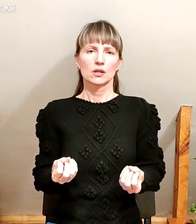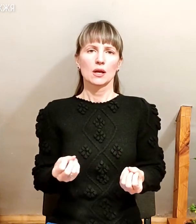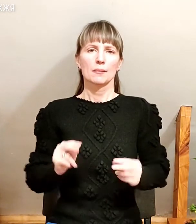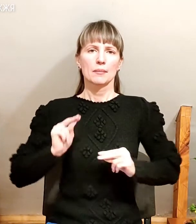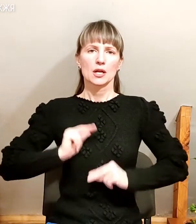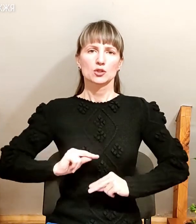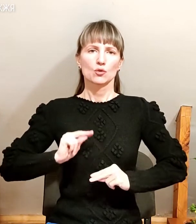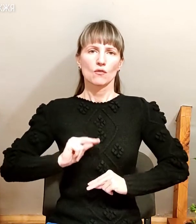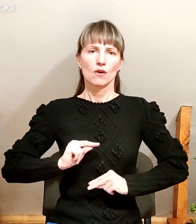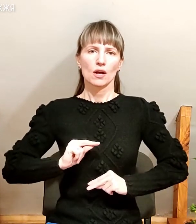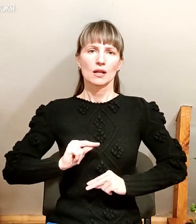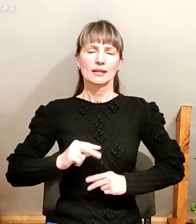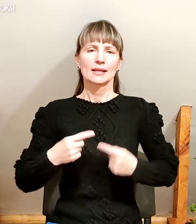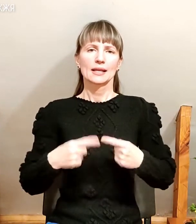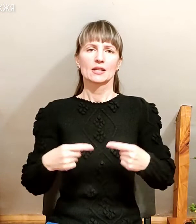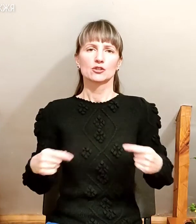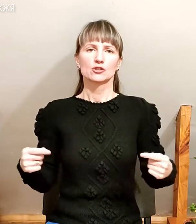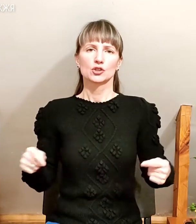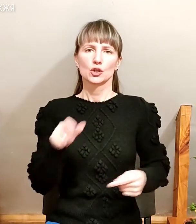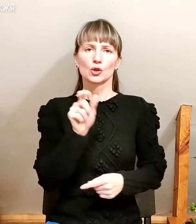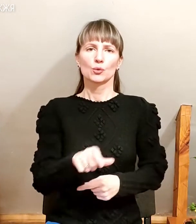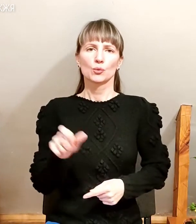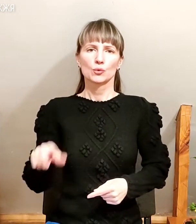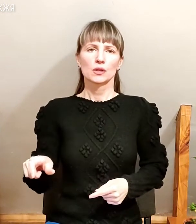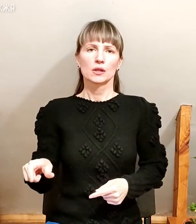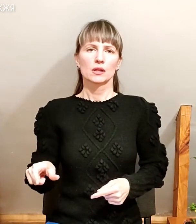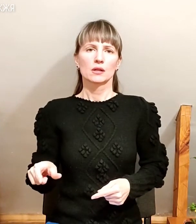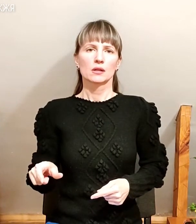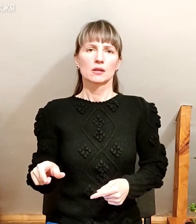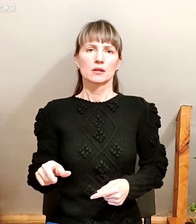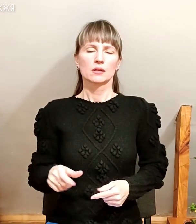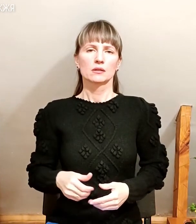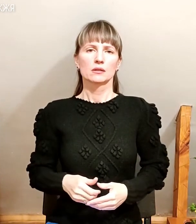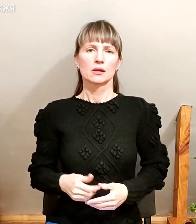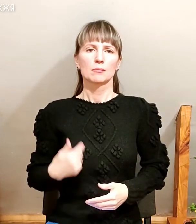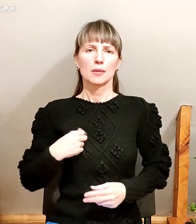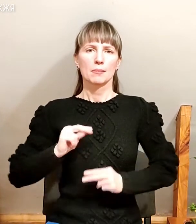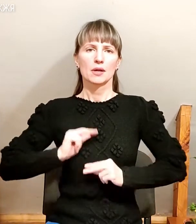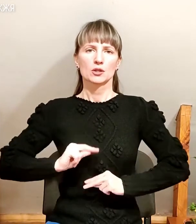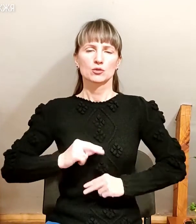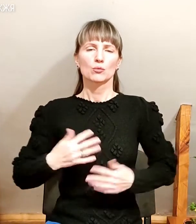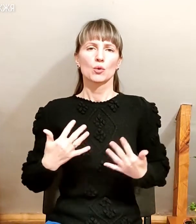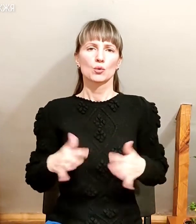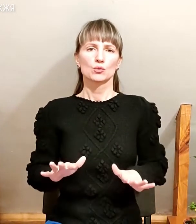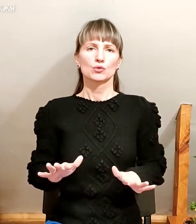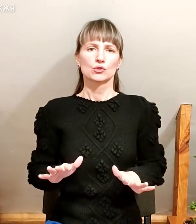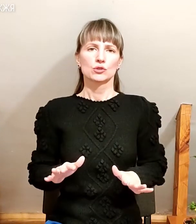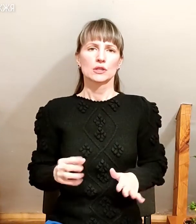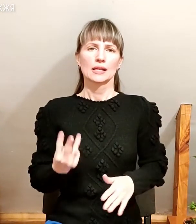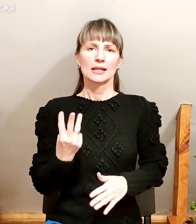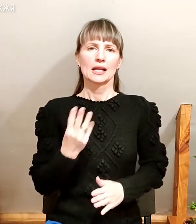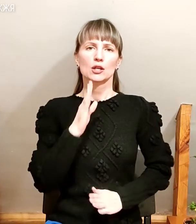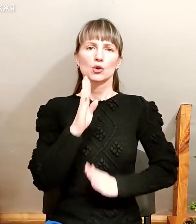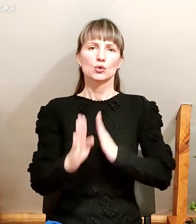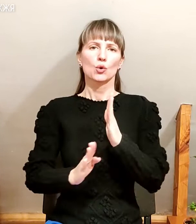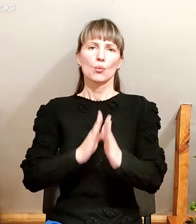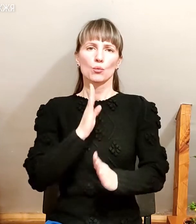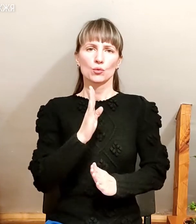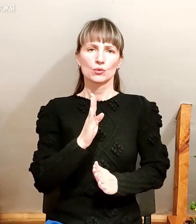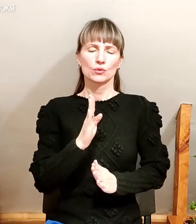працювали інші люди. Ми працюємо вже третю добу. Ми